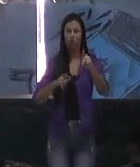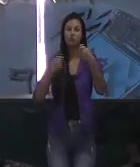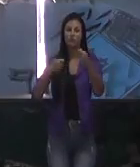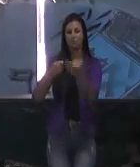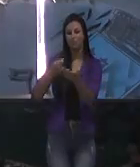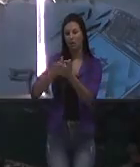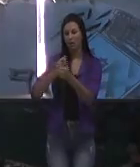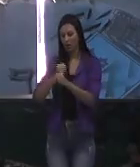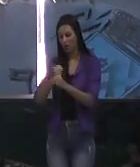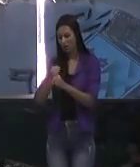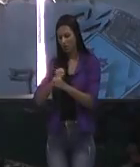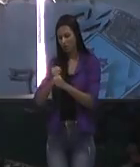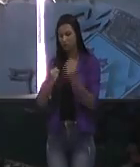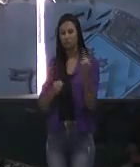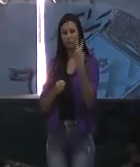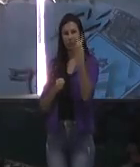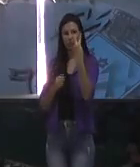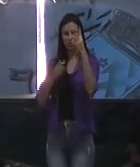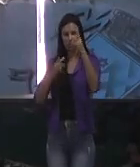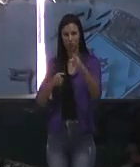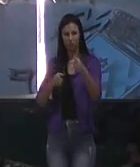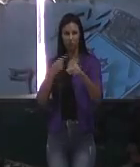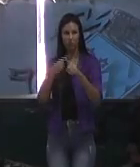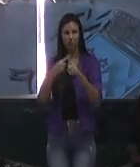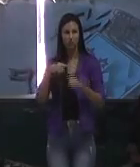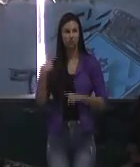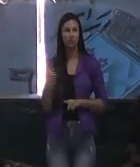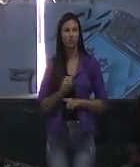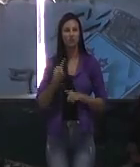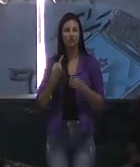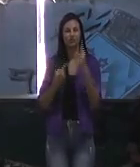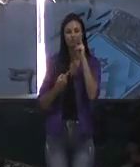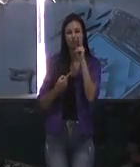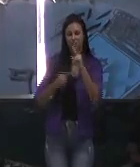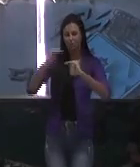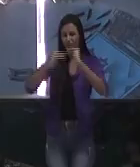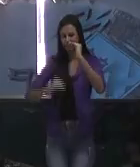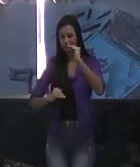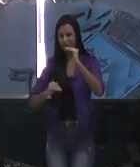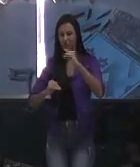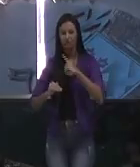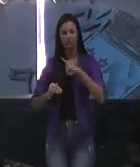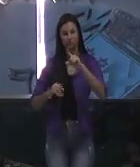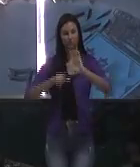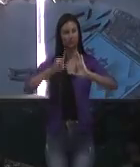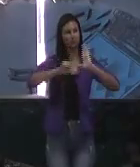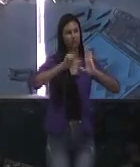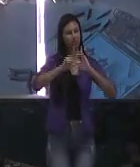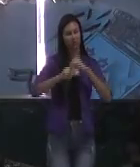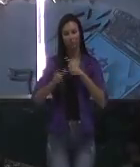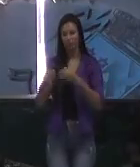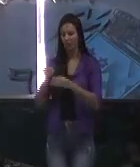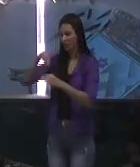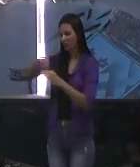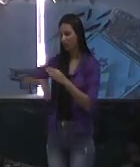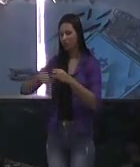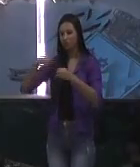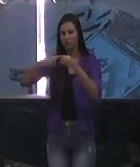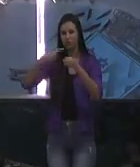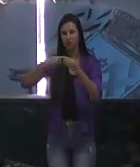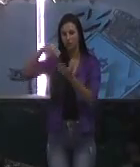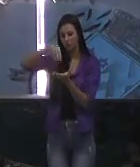mesmo valor. Então, é óbvio que a gente tem uma discrepância entre você ter um comércio dentro da cidade, no centro da